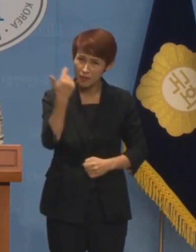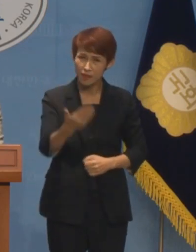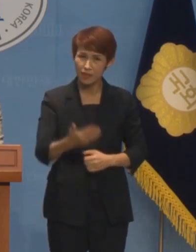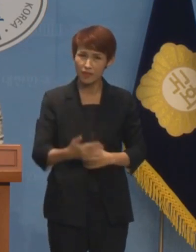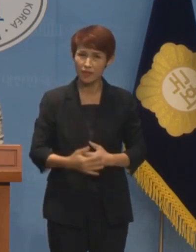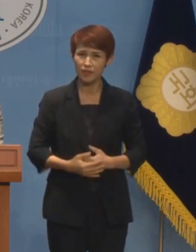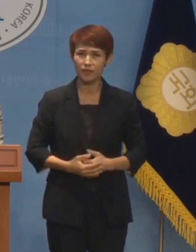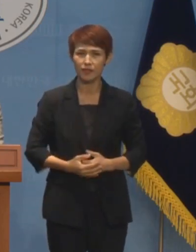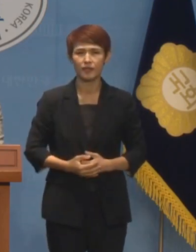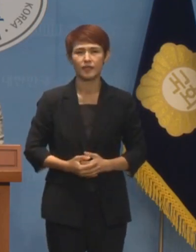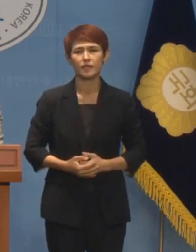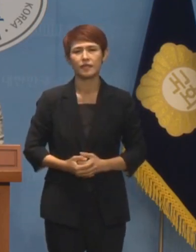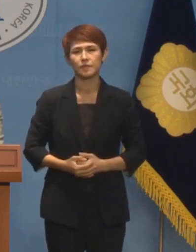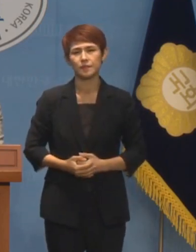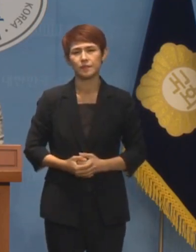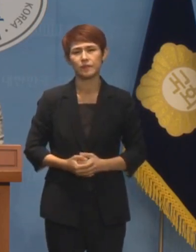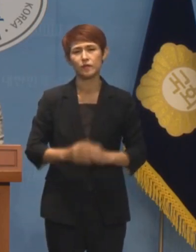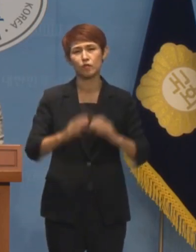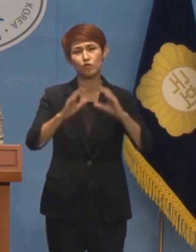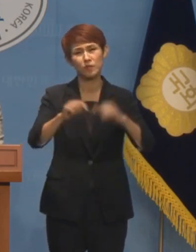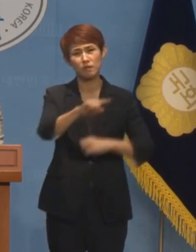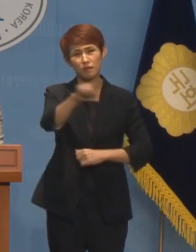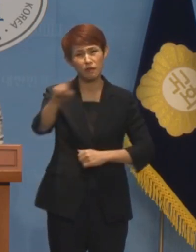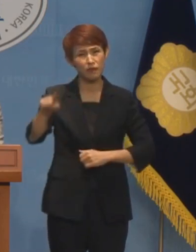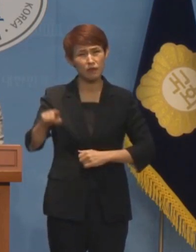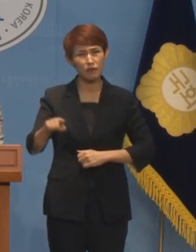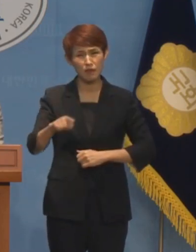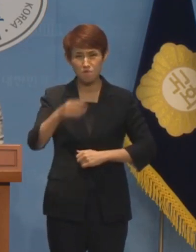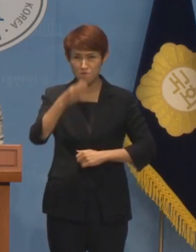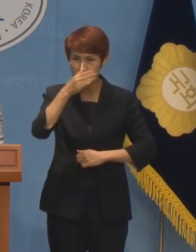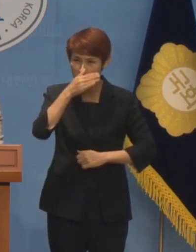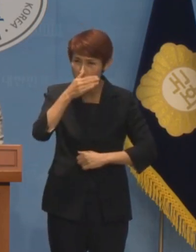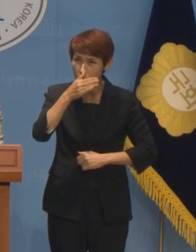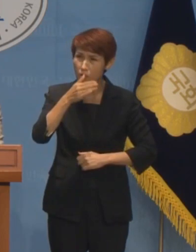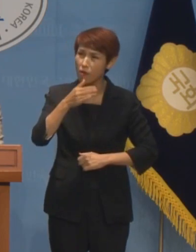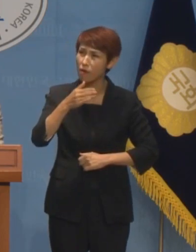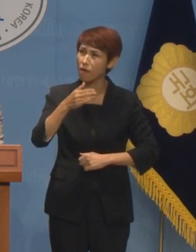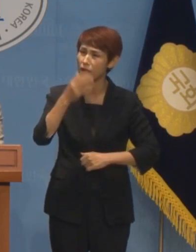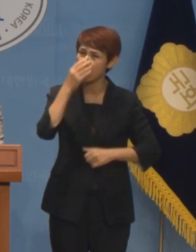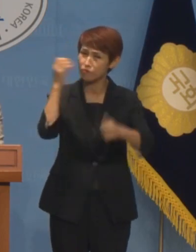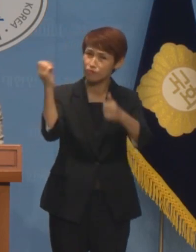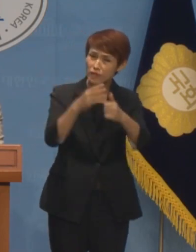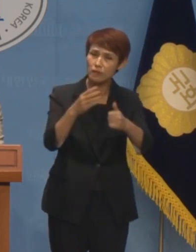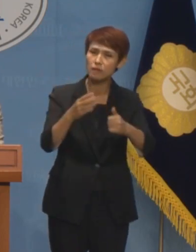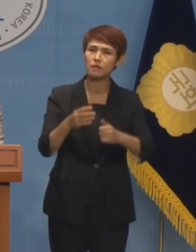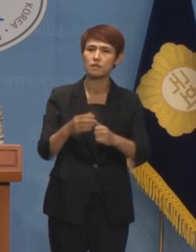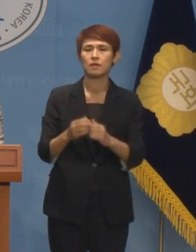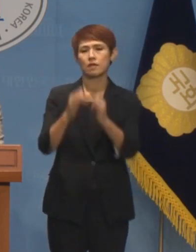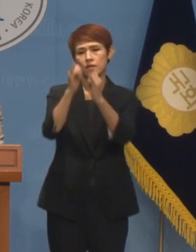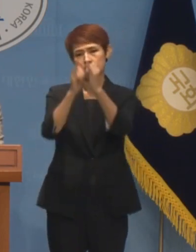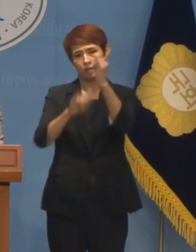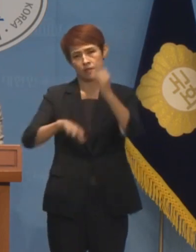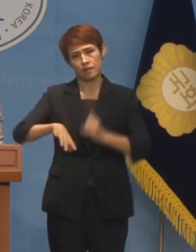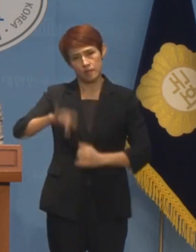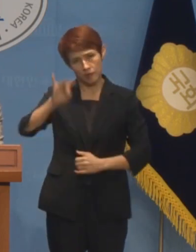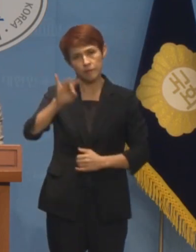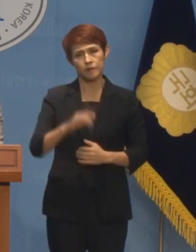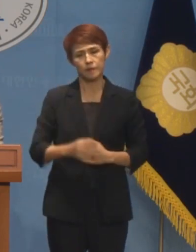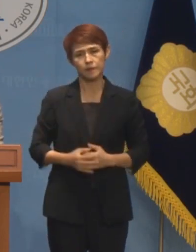국민을 이렇게까지 바보로 취급하는 대통령은 역대 처음입니다.